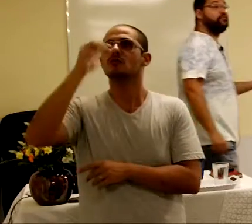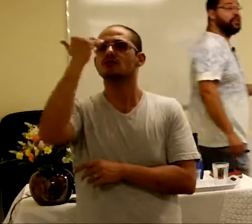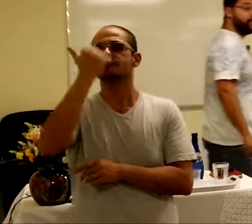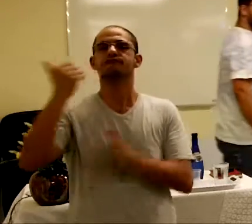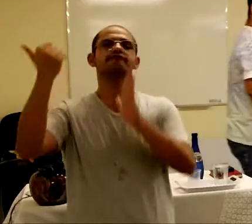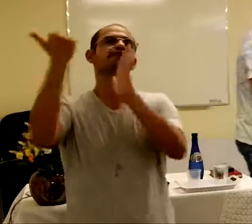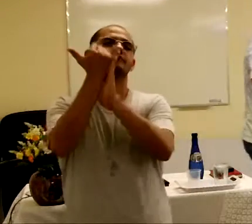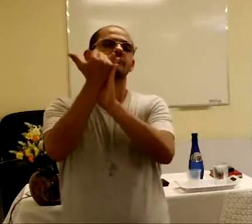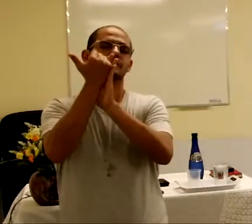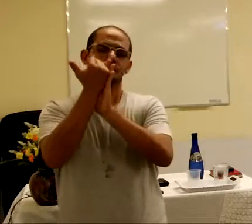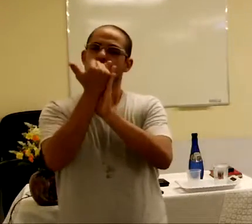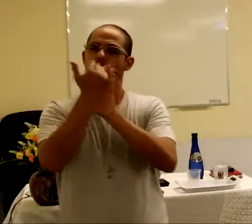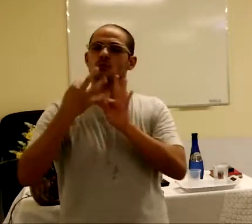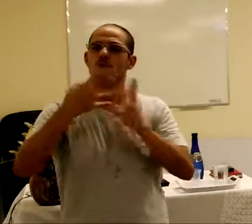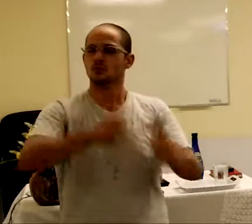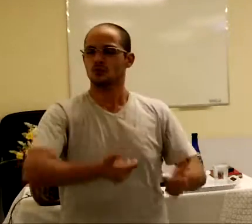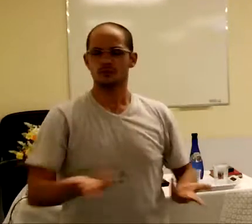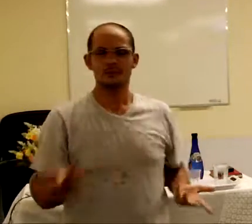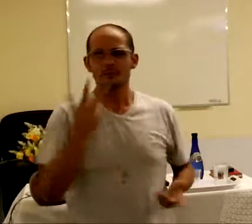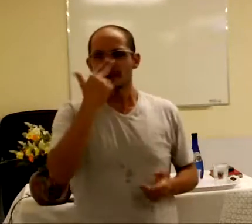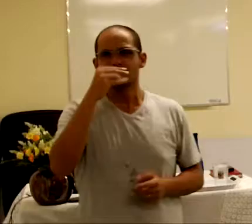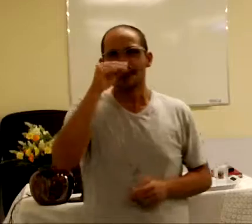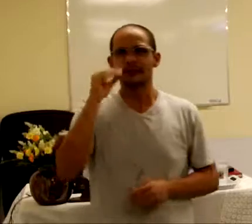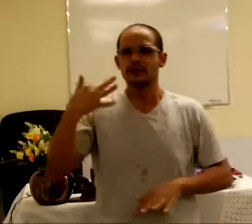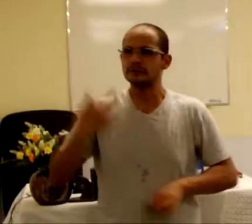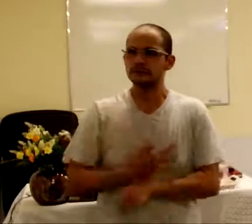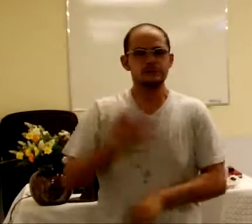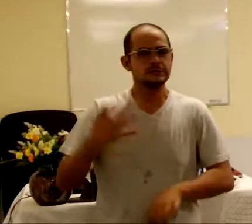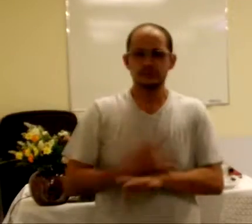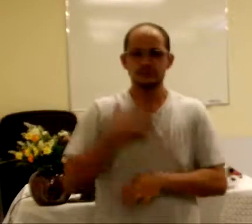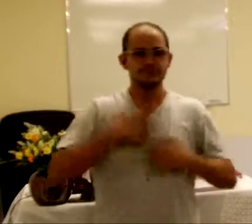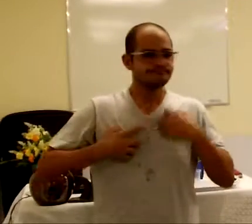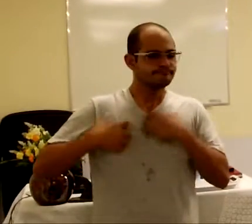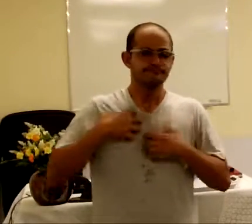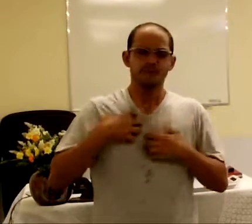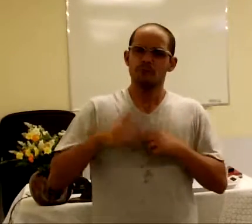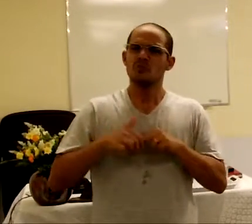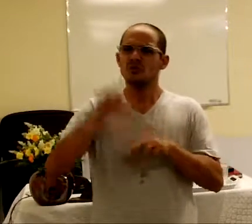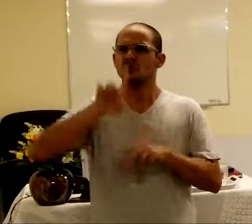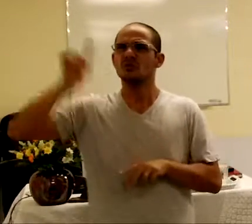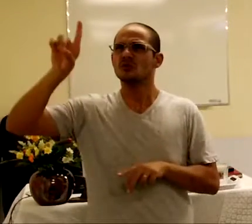tem sossego, né, também. Tá, você falou da inteligência, mas o que ela tem diferente das outras?